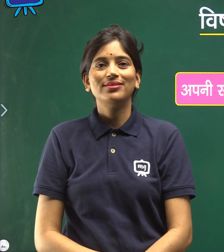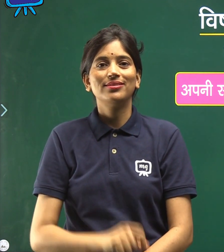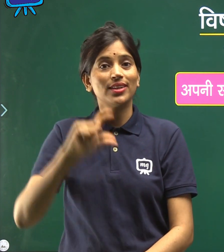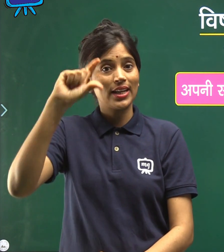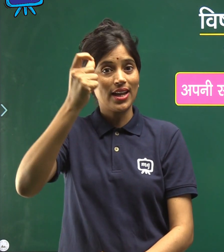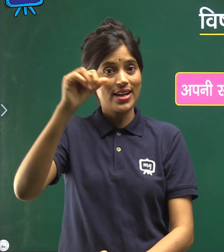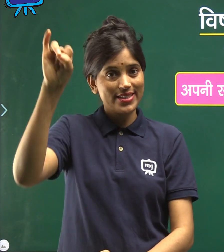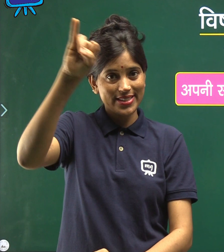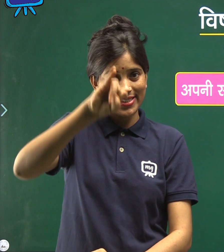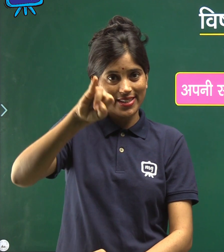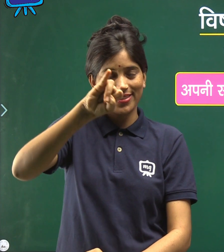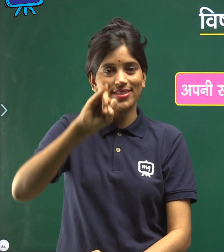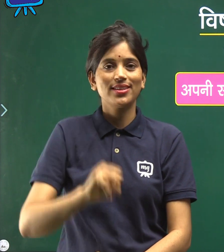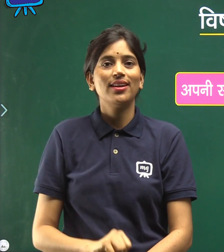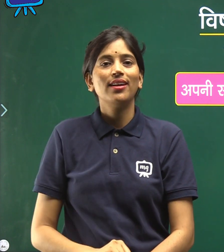क्लास 6